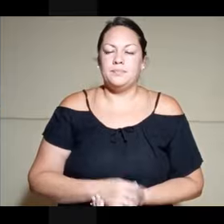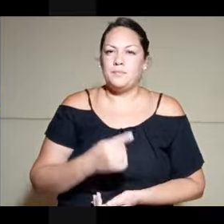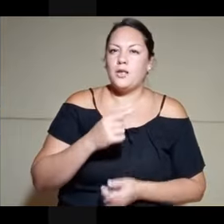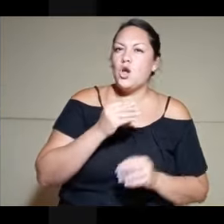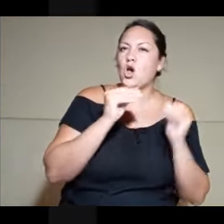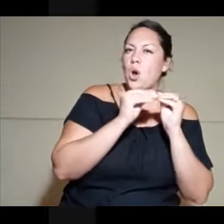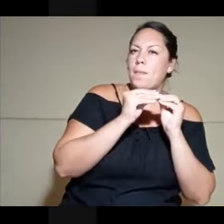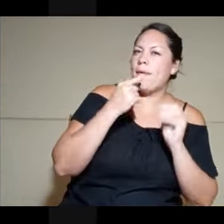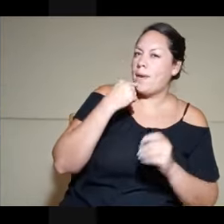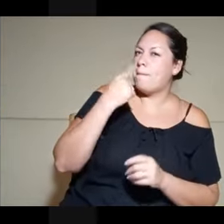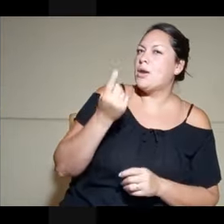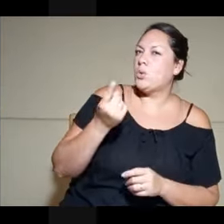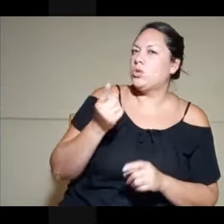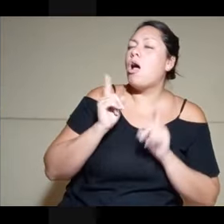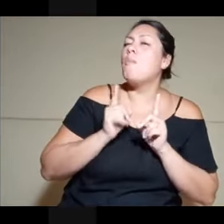Sí, sí.